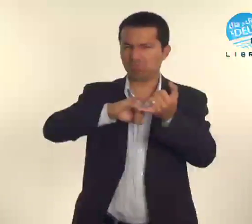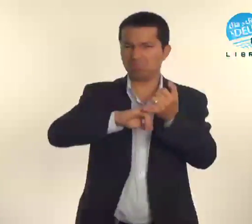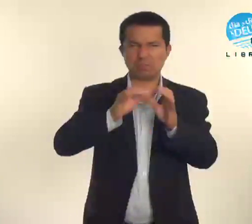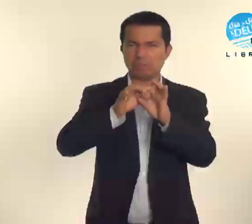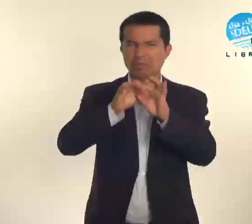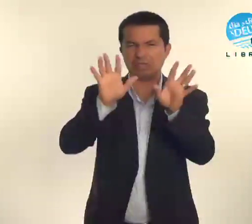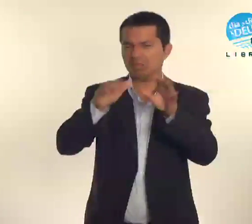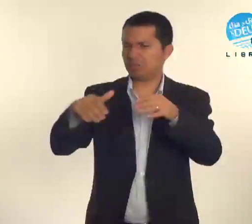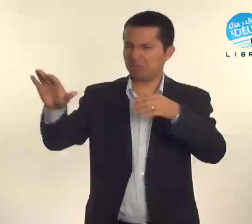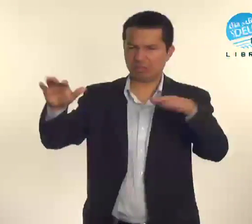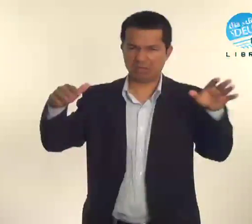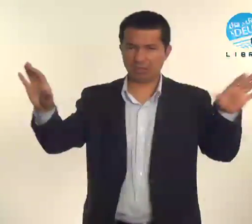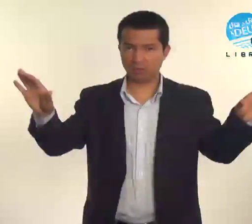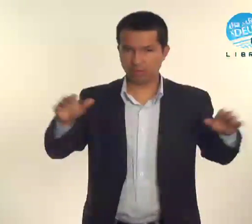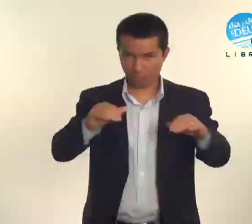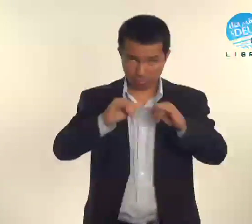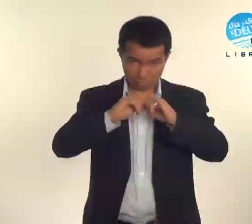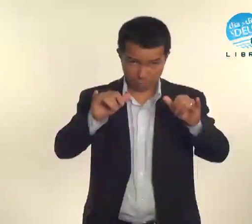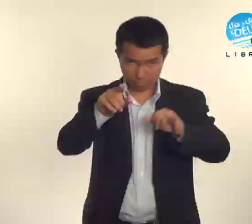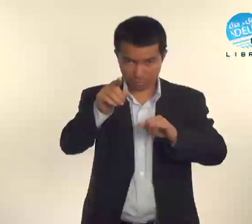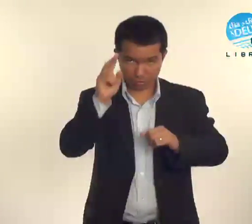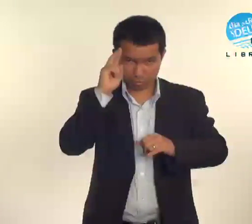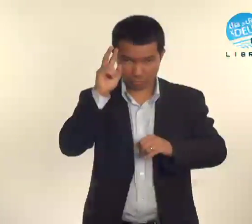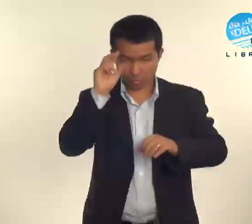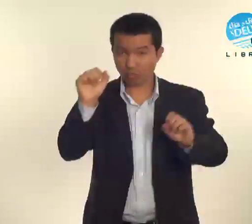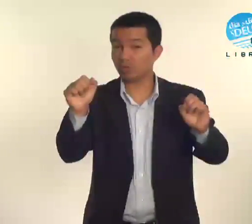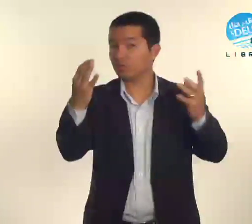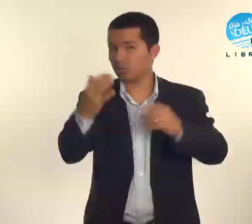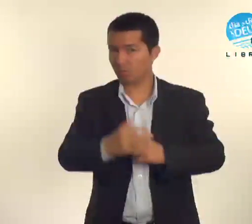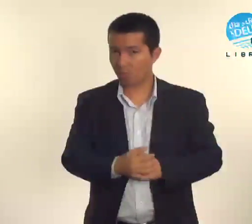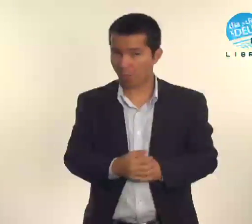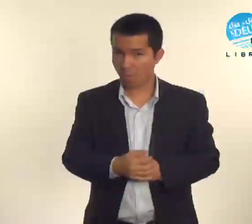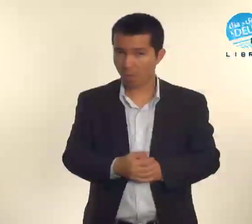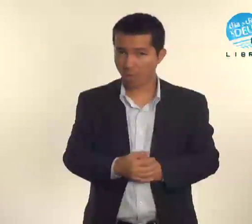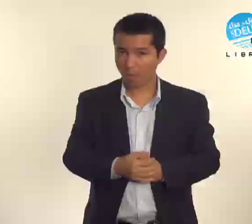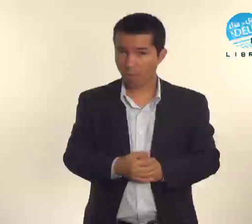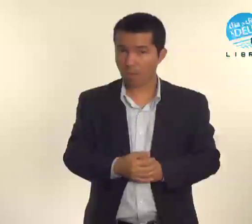quem quisesse. Bom, eu não preciso terminar a história. Você já imaginou o que aconteceu?